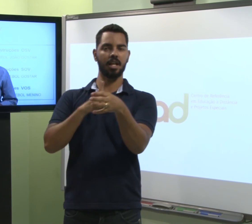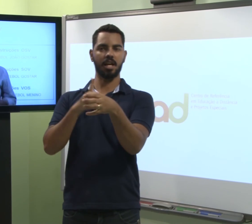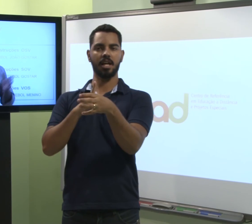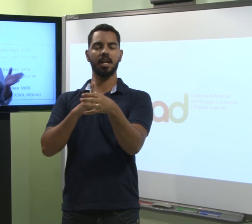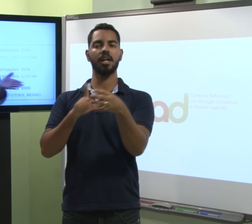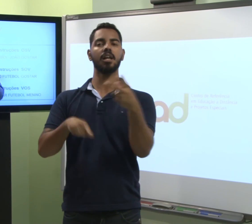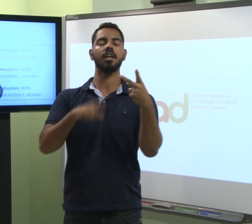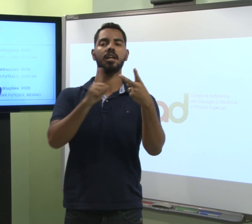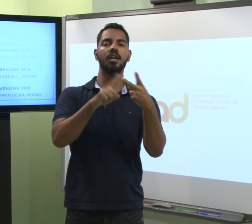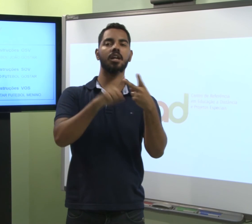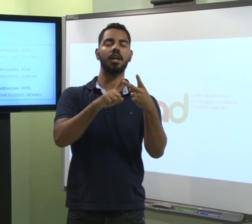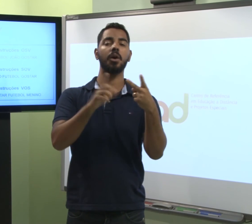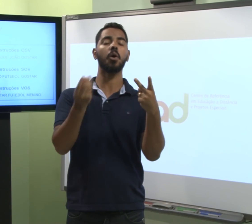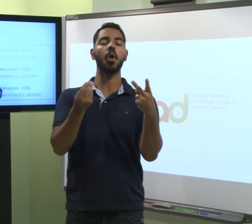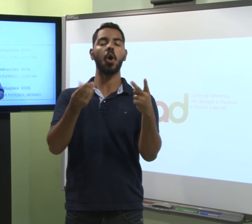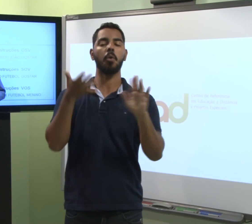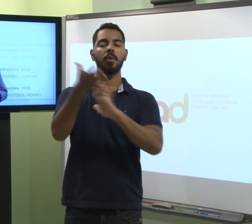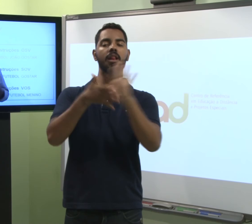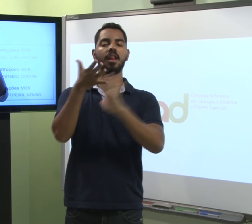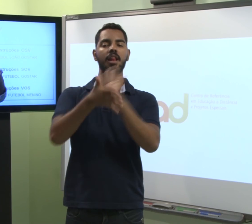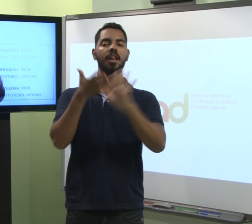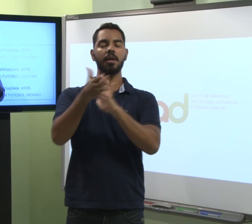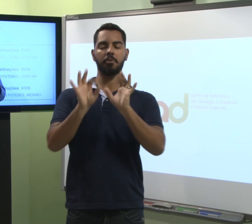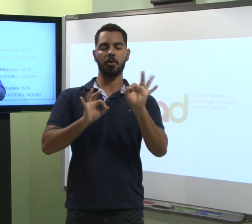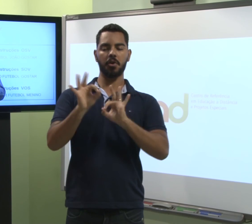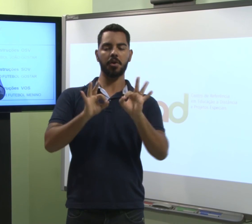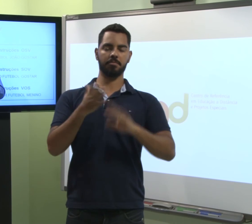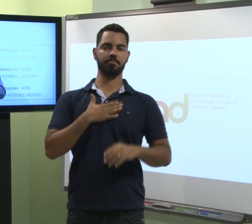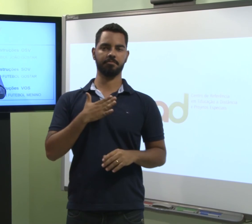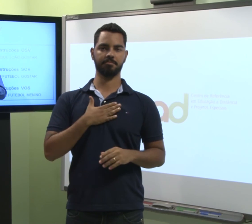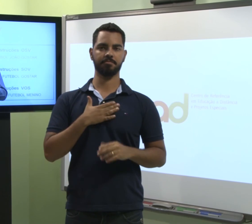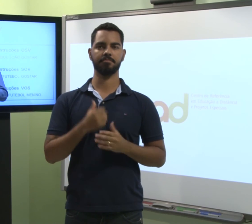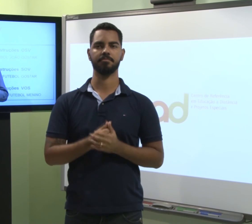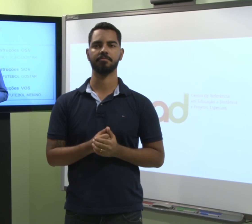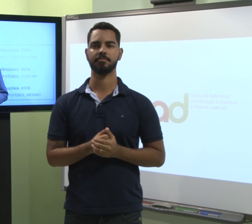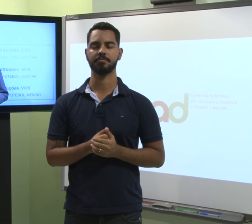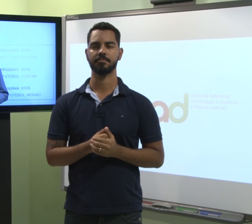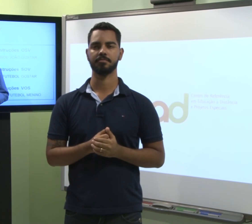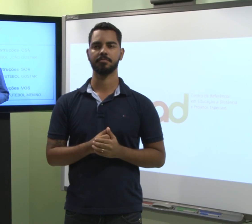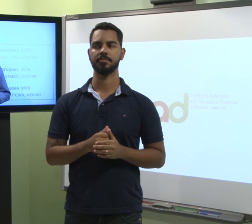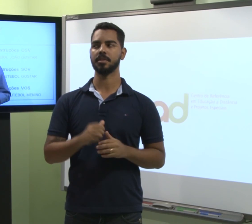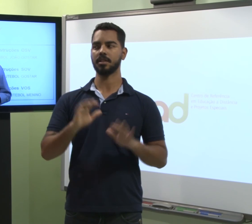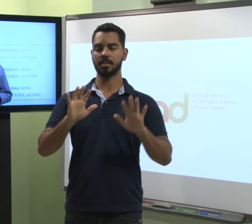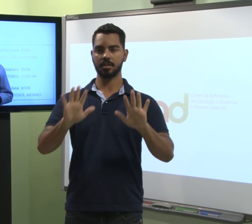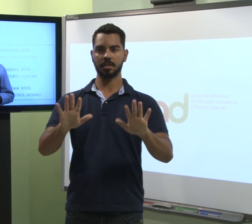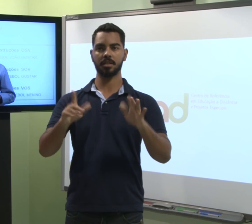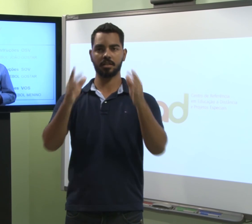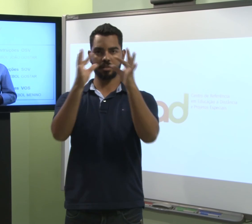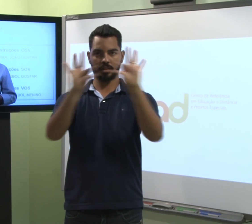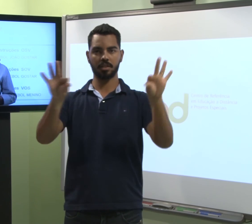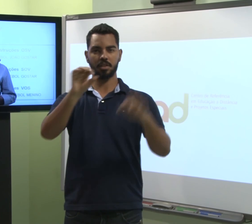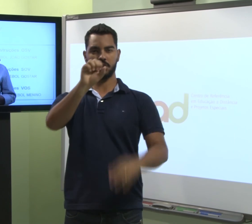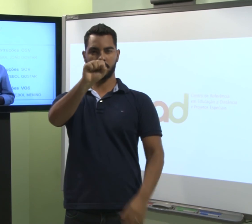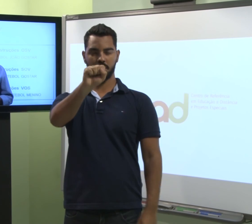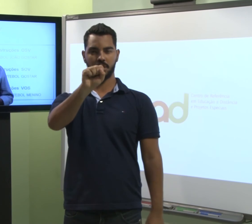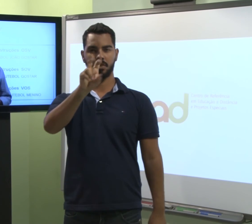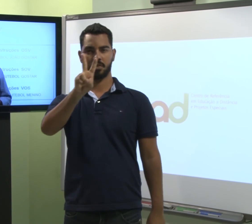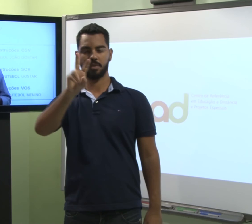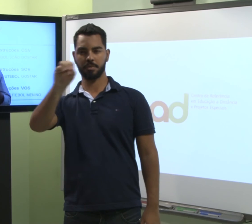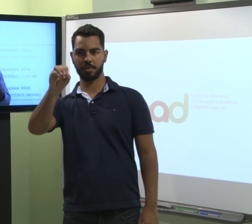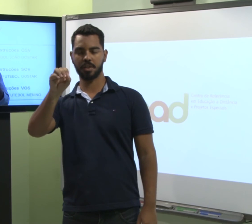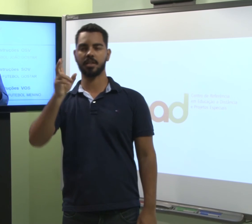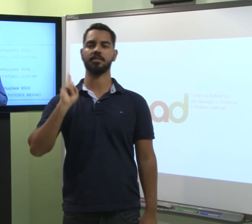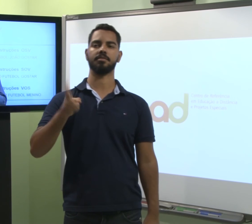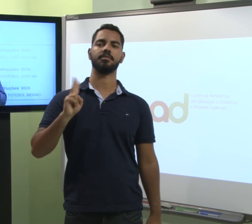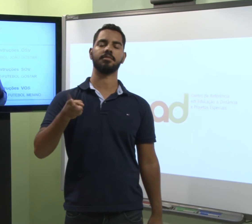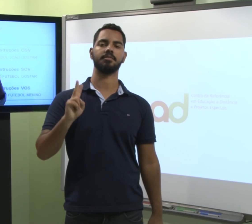discurso. Nessas sentenças, a ordem sujeito, verbo e objeto ela é mantida, pois a categoria vazia, que ocupa